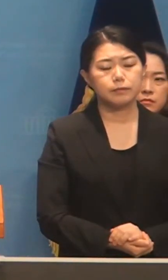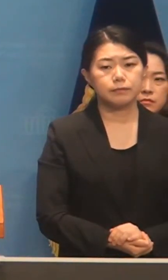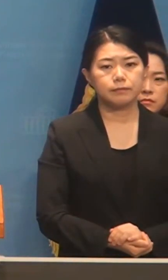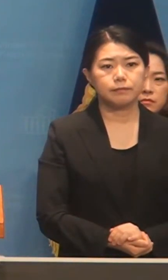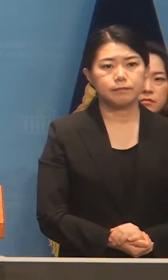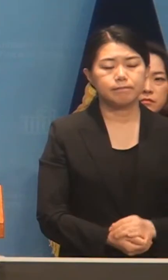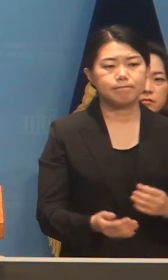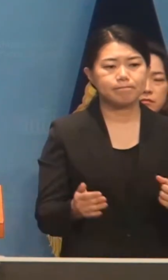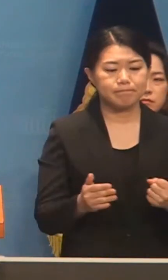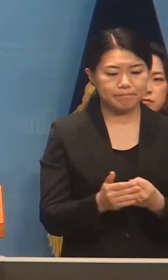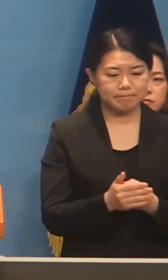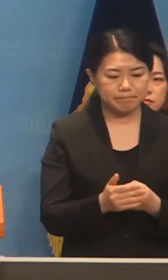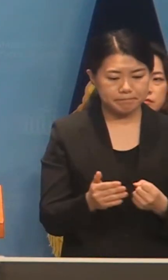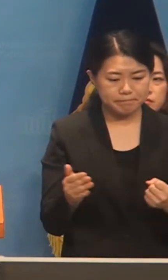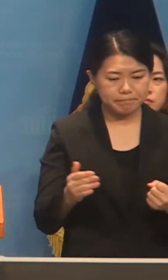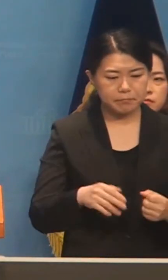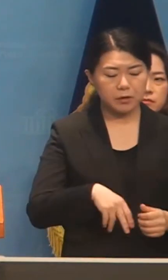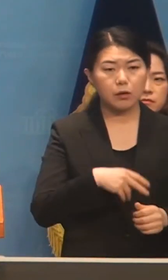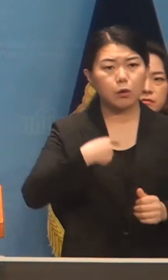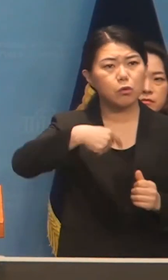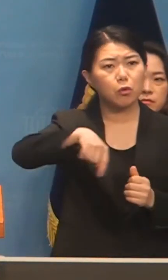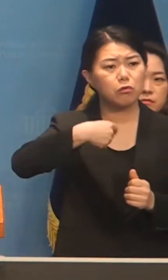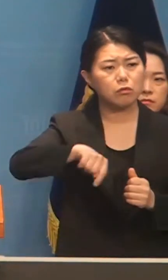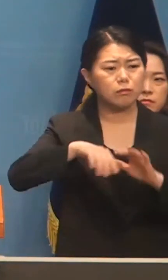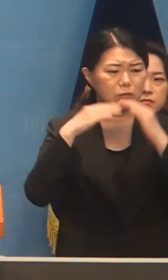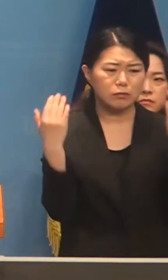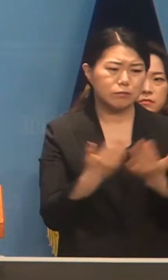그래서 교육이 무너졌습니다.